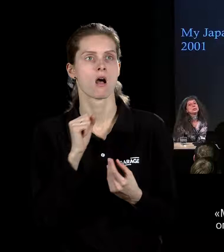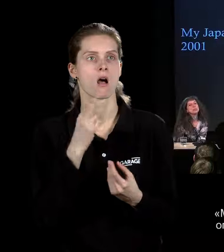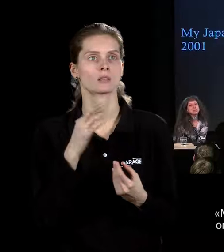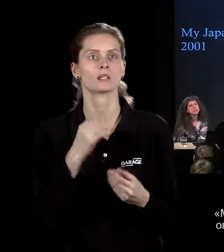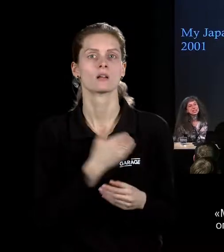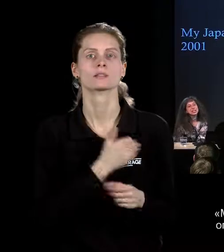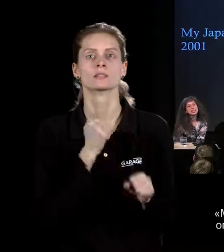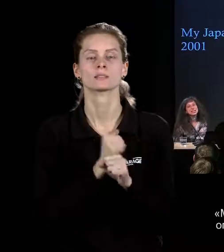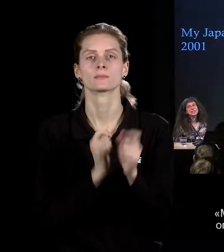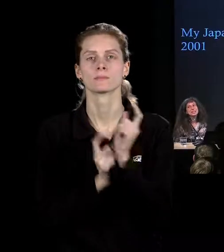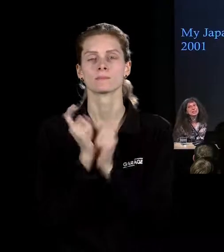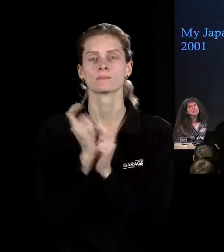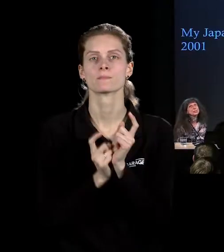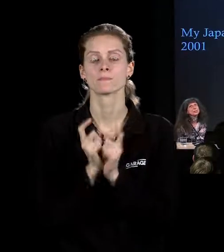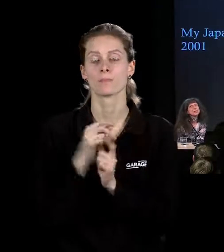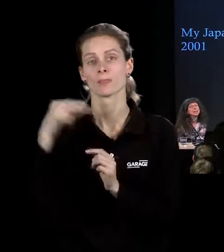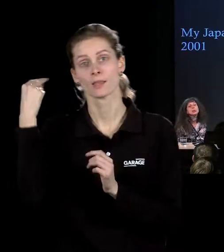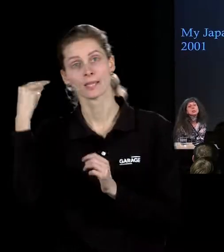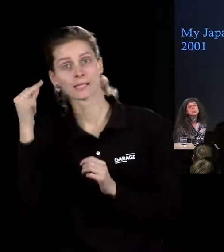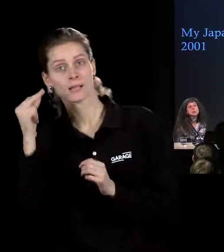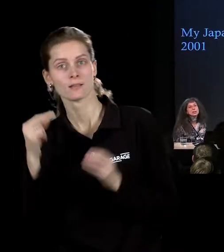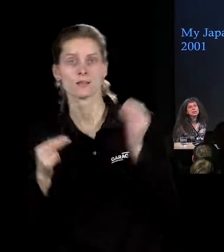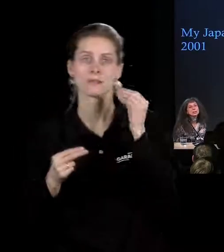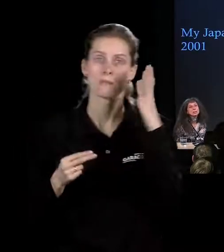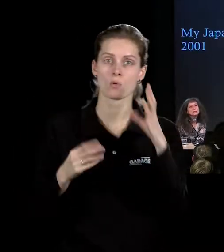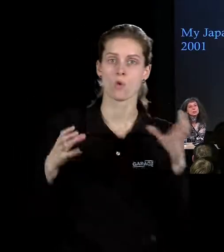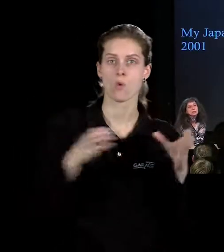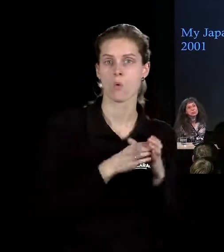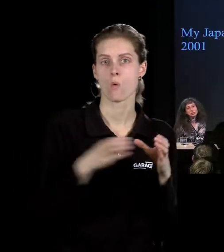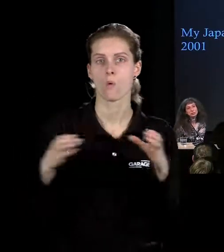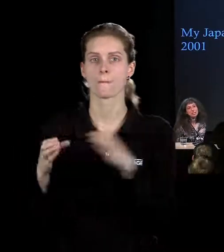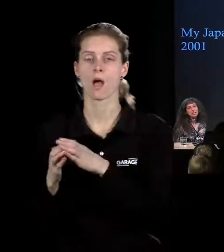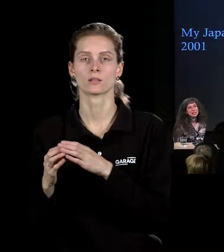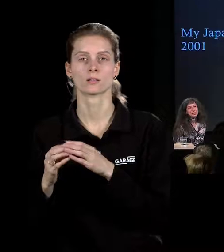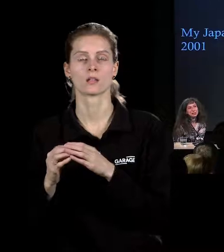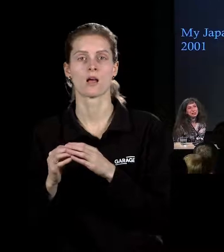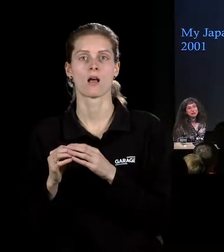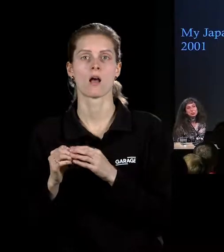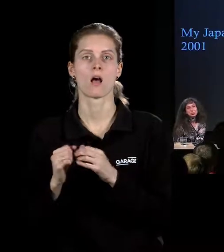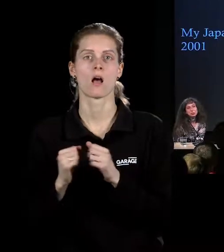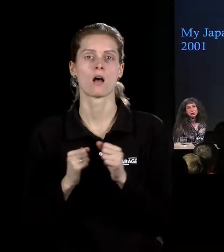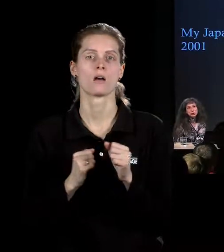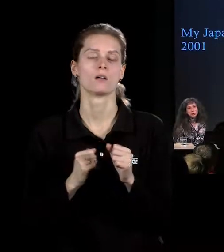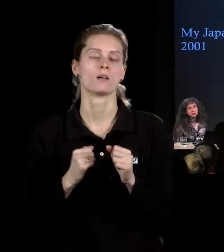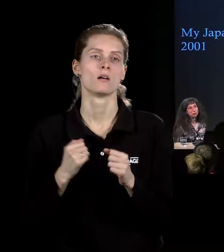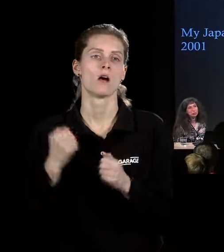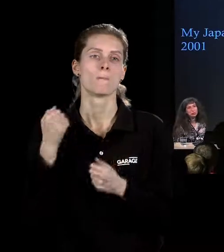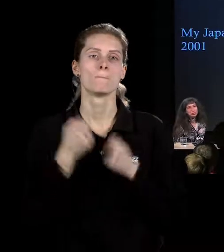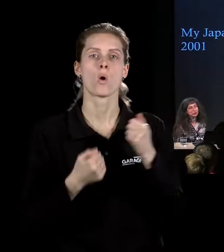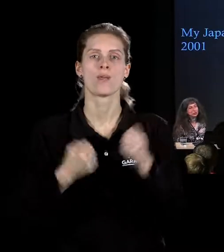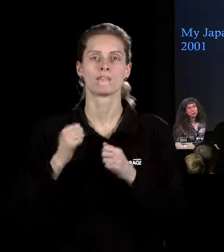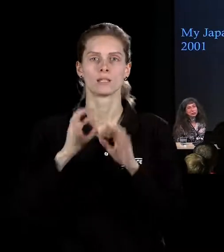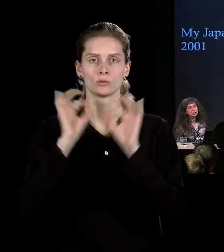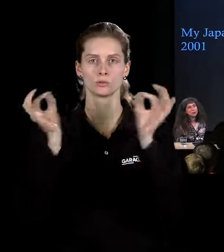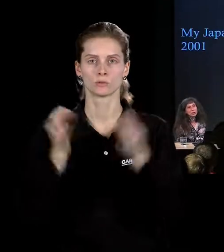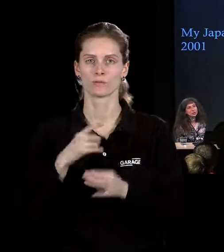поединок между китайской и японской командой боевых искусств. Но из этого ничего не получилось, потому что ему объяснили,